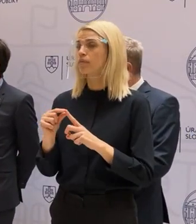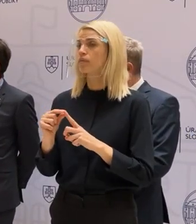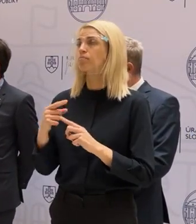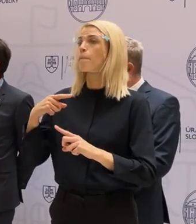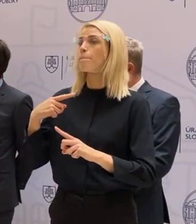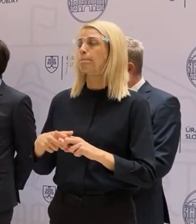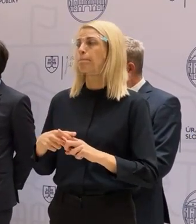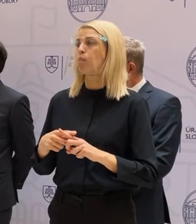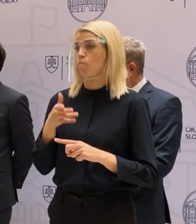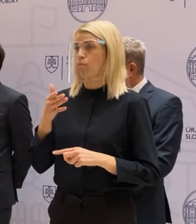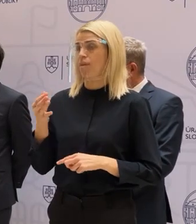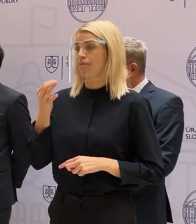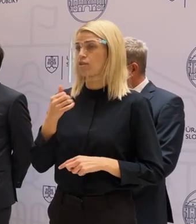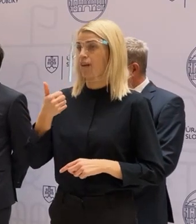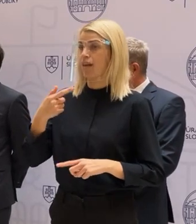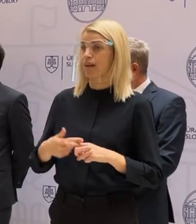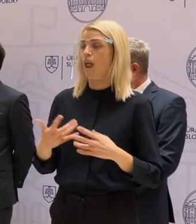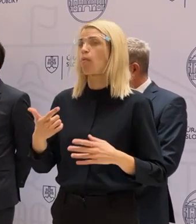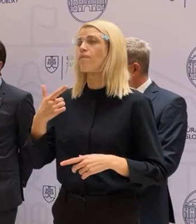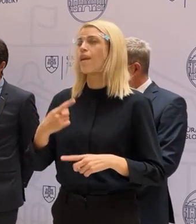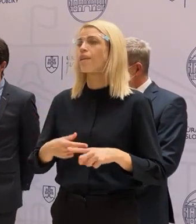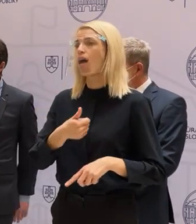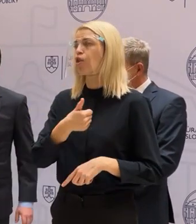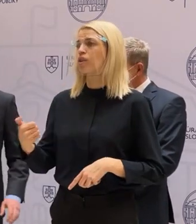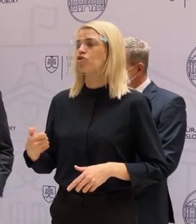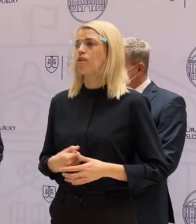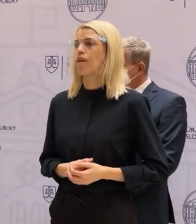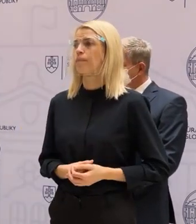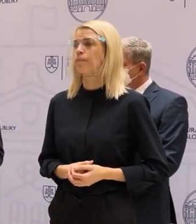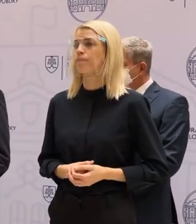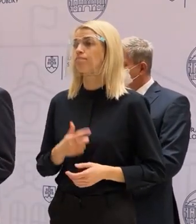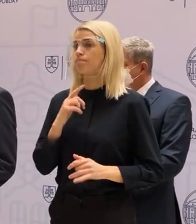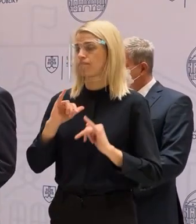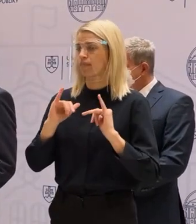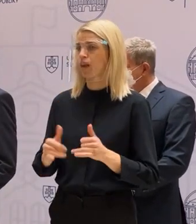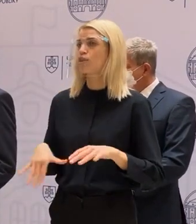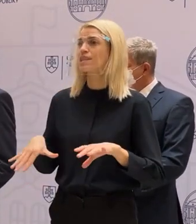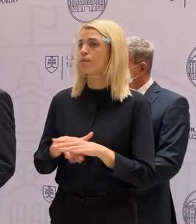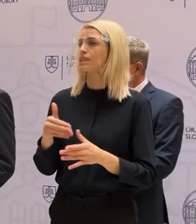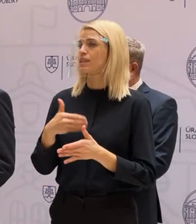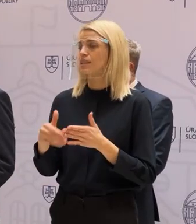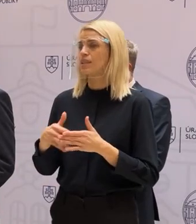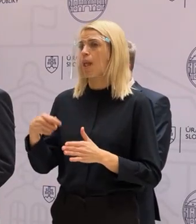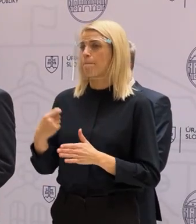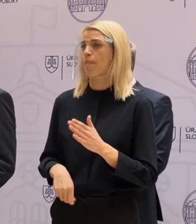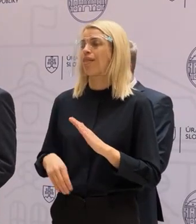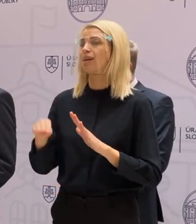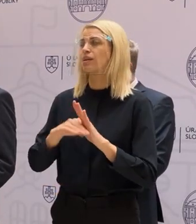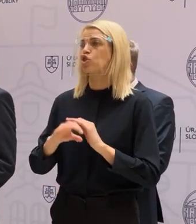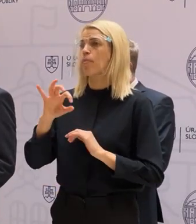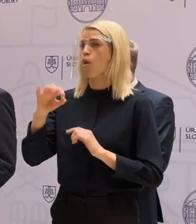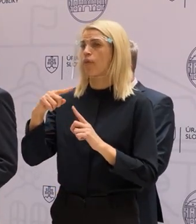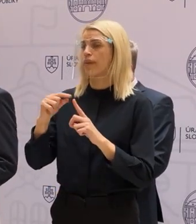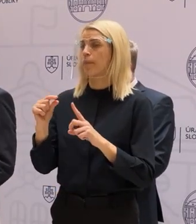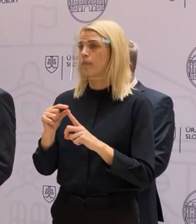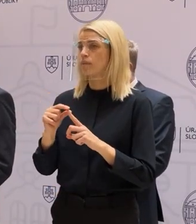teda testovať jedenkrát alebo dvakrát do týždňa. Áno, v zamestnaní naďalej platí režim OTP s tým, že